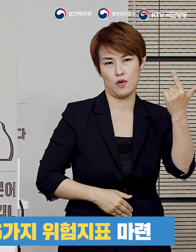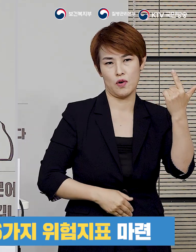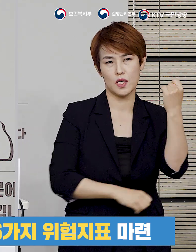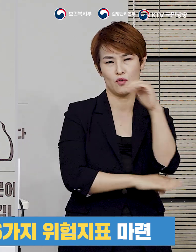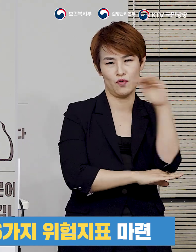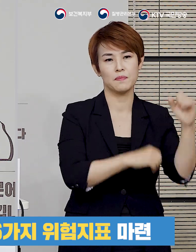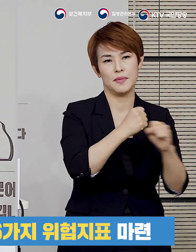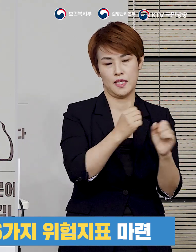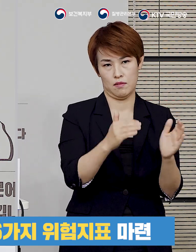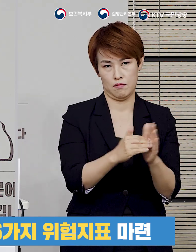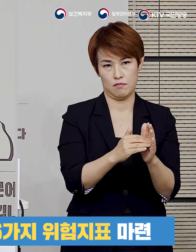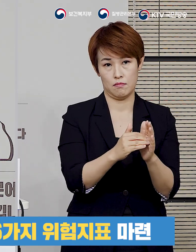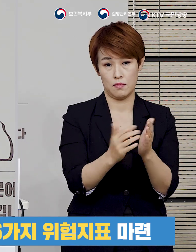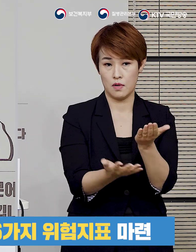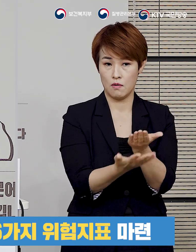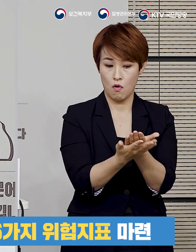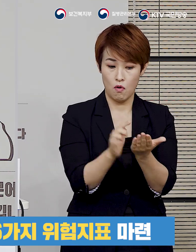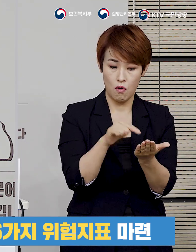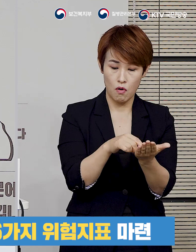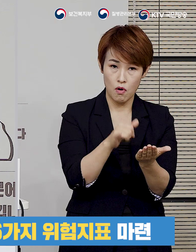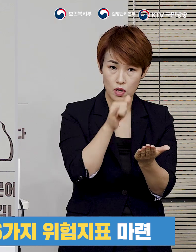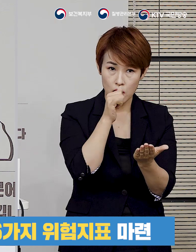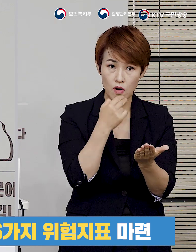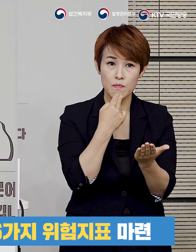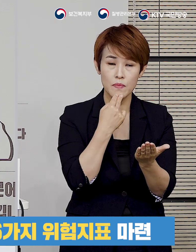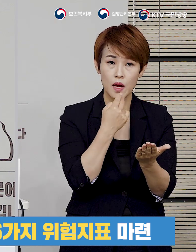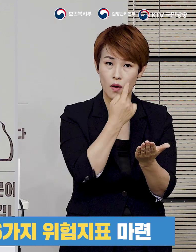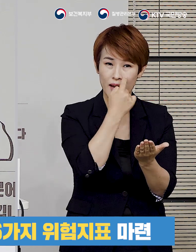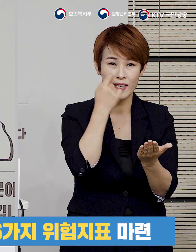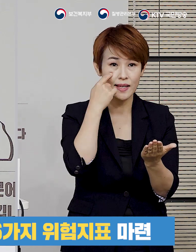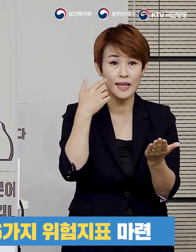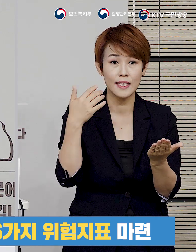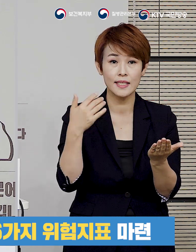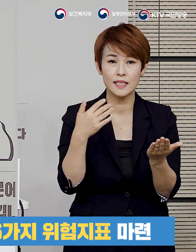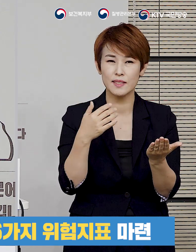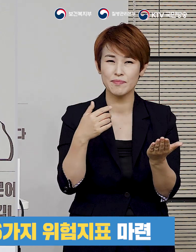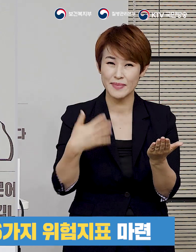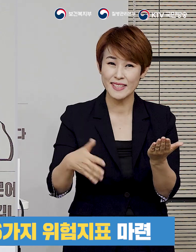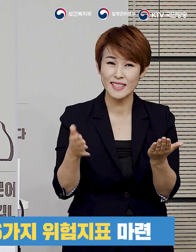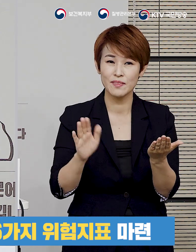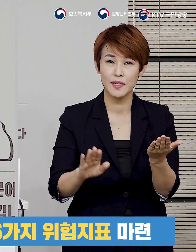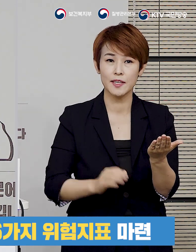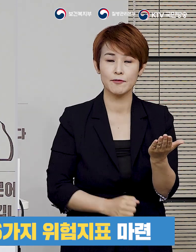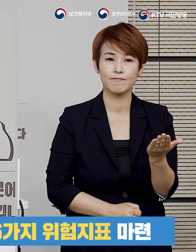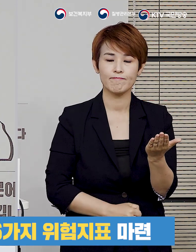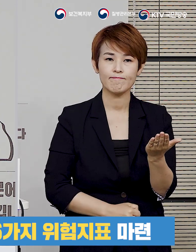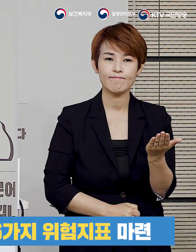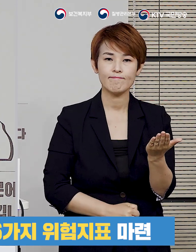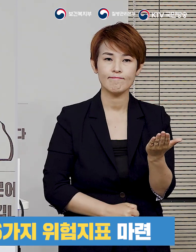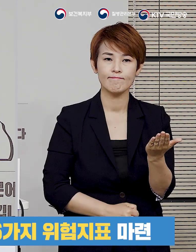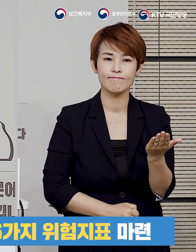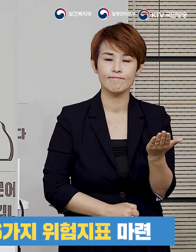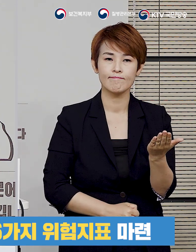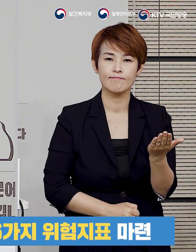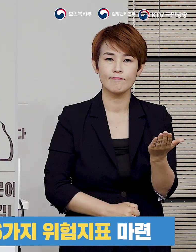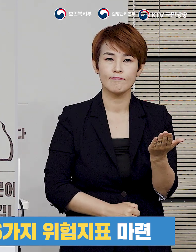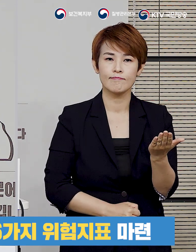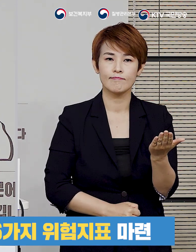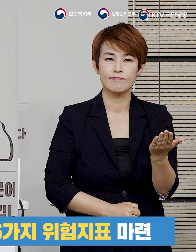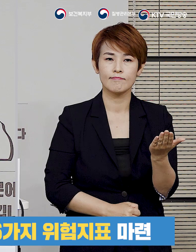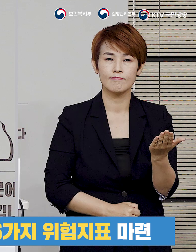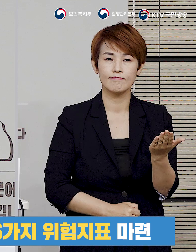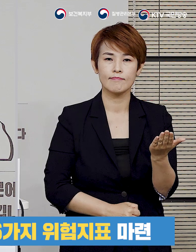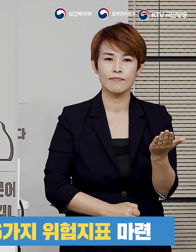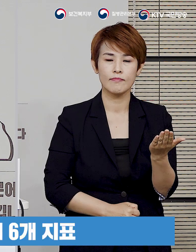만들었습니다. 제가 아마 보도자료에 이게 첨부가 돼 있는지 확인은 못했습니다만 아마 이 내용은